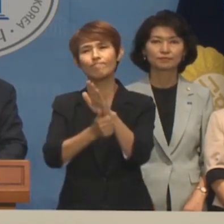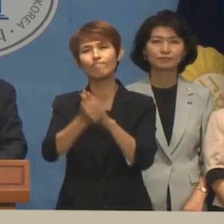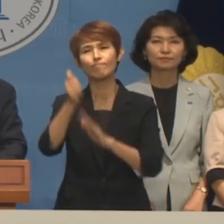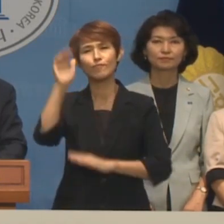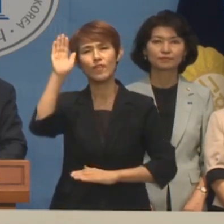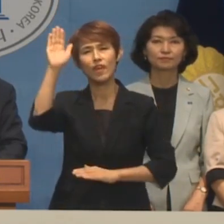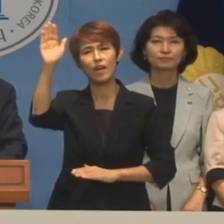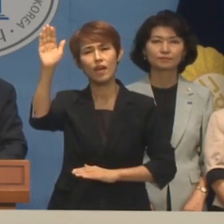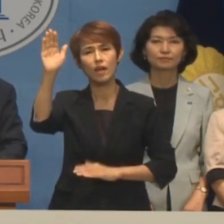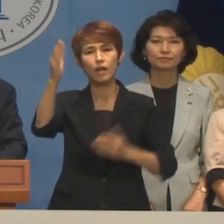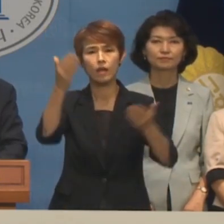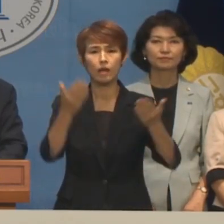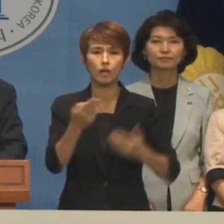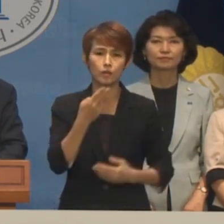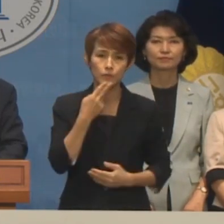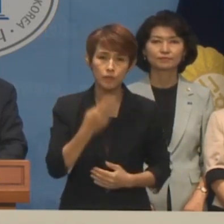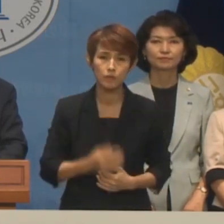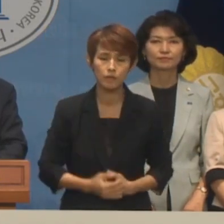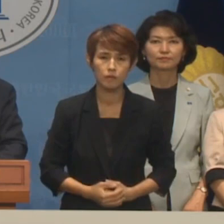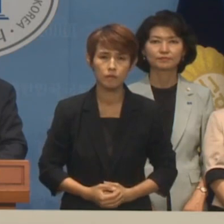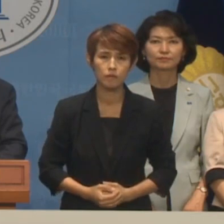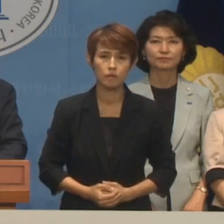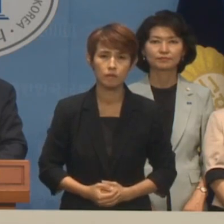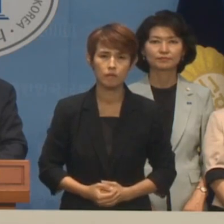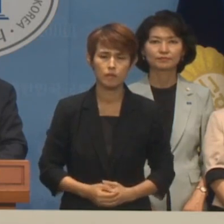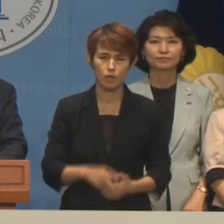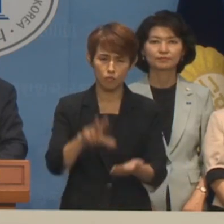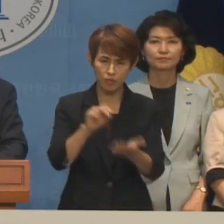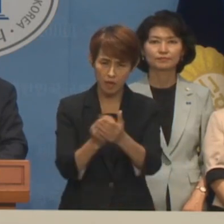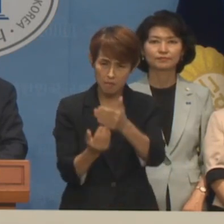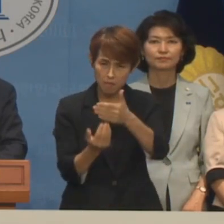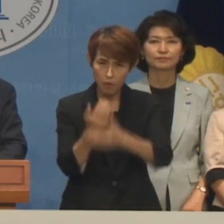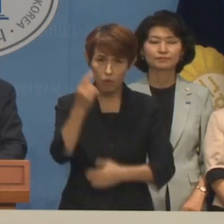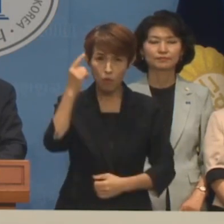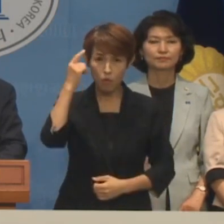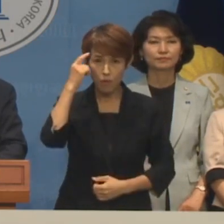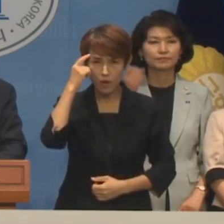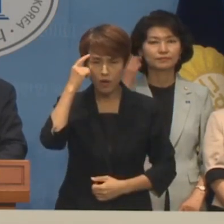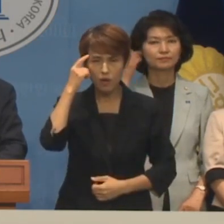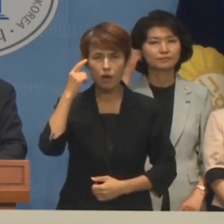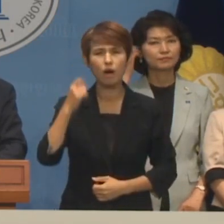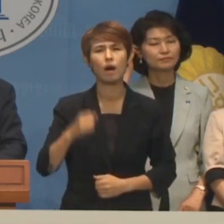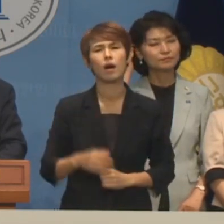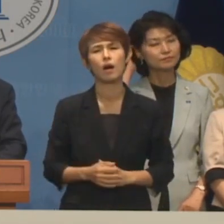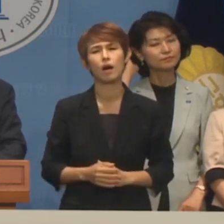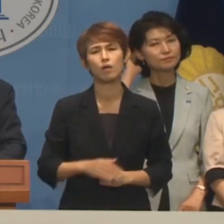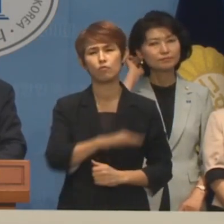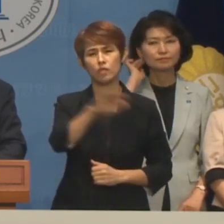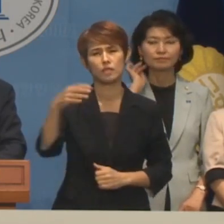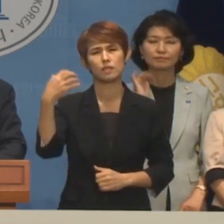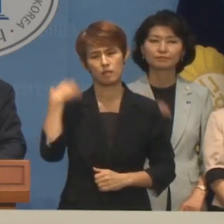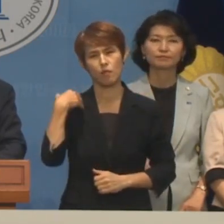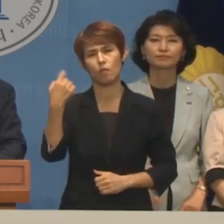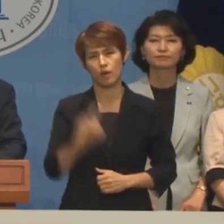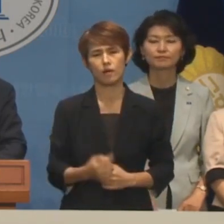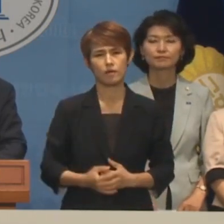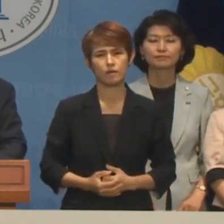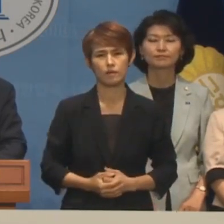미래를 보장받지 못하고 있습니다. 이러한 문제는 결국 우리 모두의 책무로 기결되는